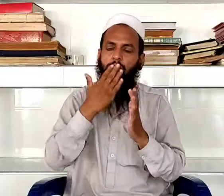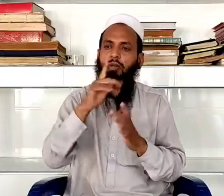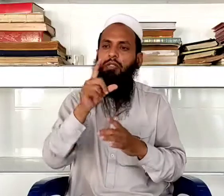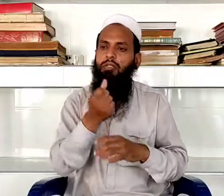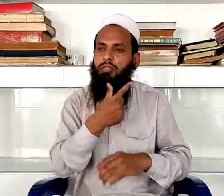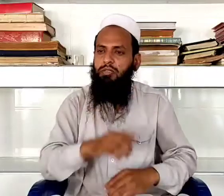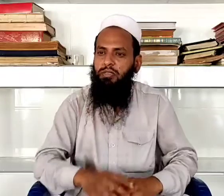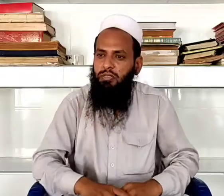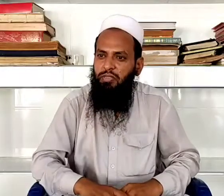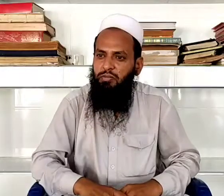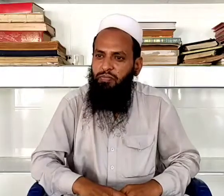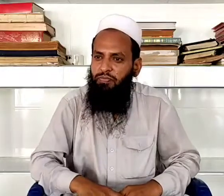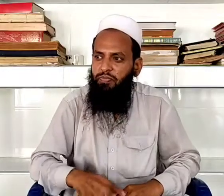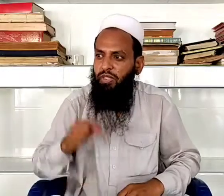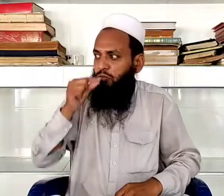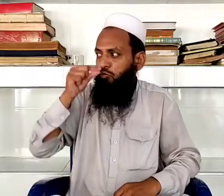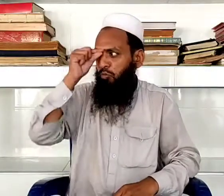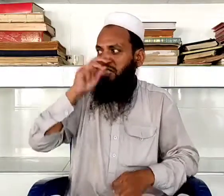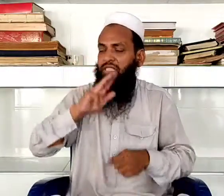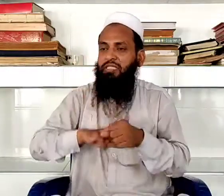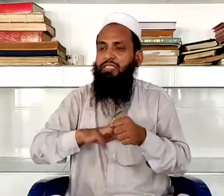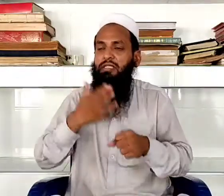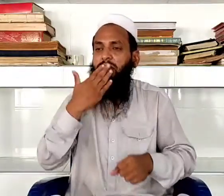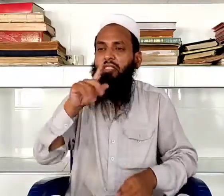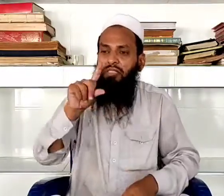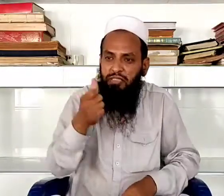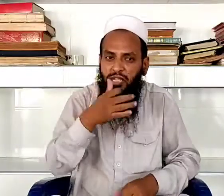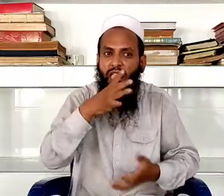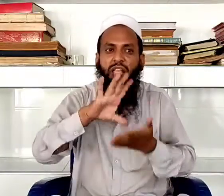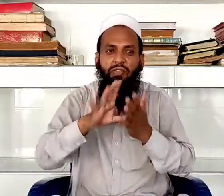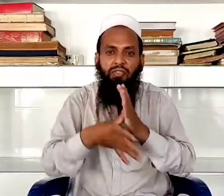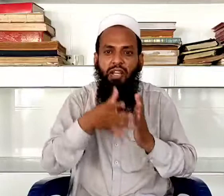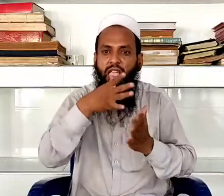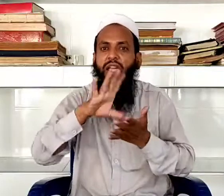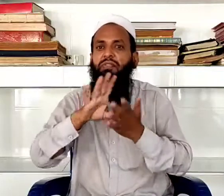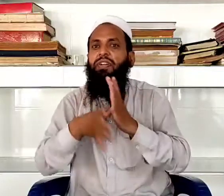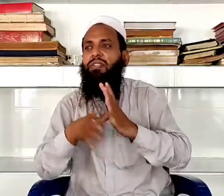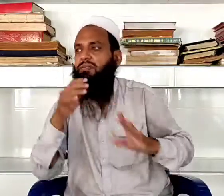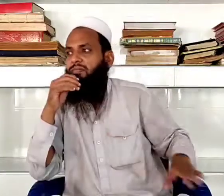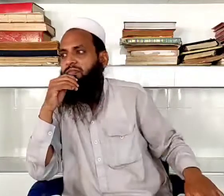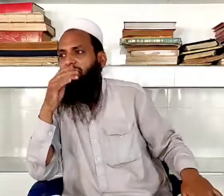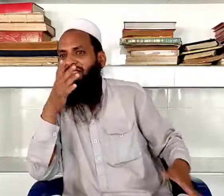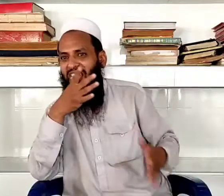जनाबे अली मुर्तदा रजी अल्लाह तआला अन्हु नबी सल्लल्लाहु अलैहि वसल्लम के दौरे दामाद किस तरह